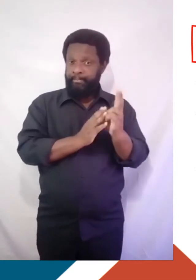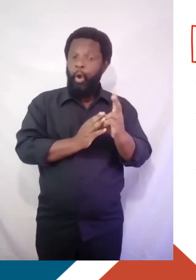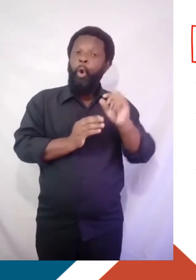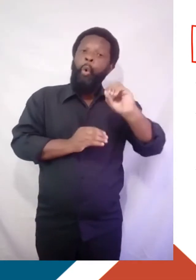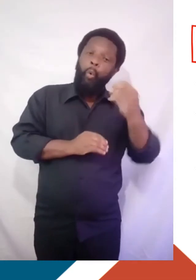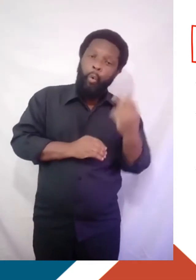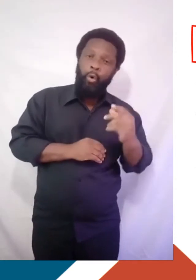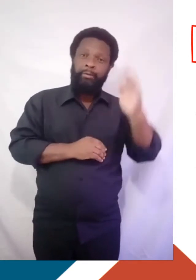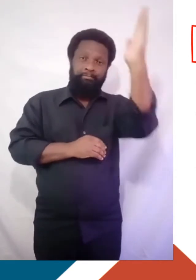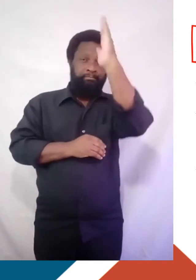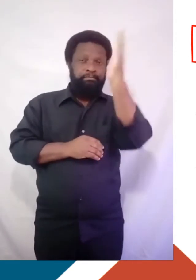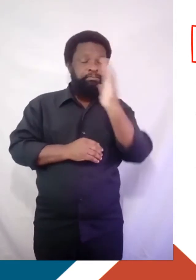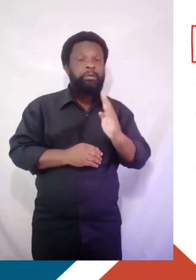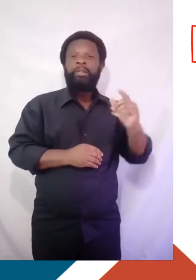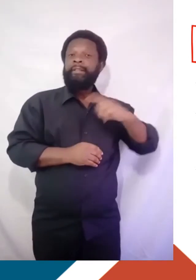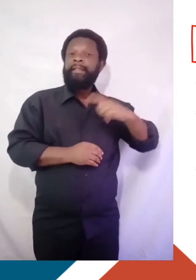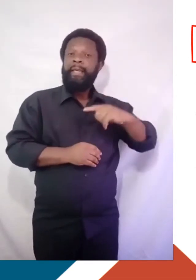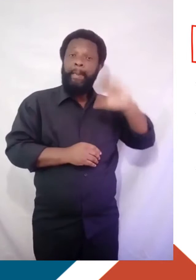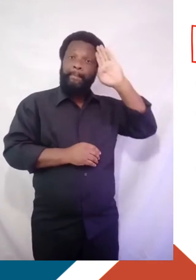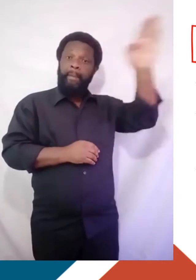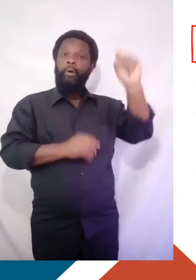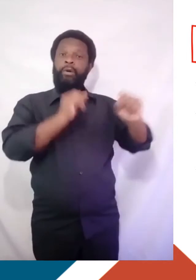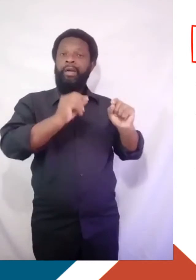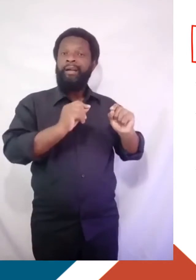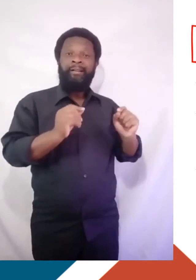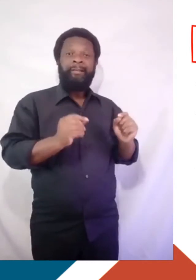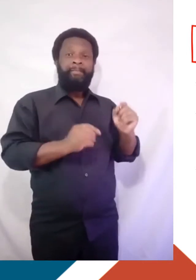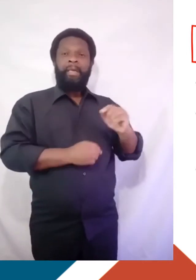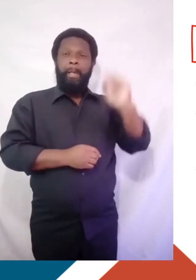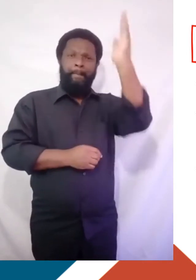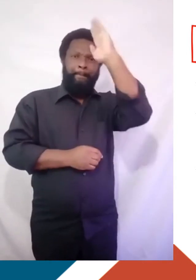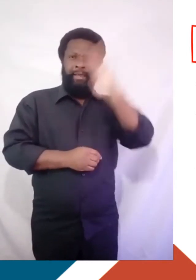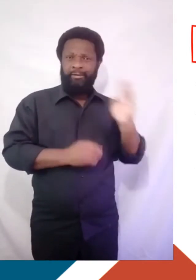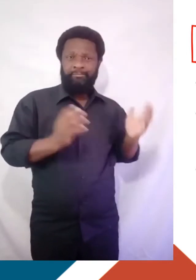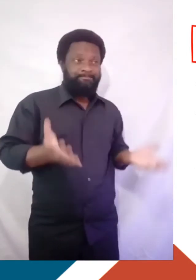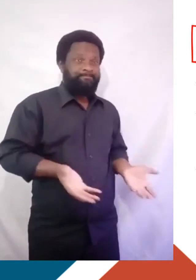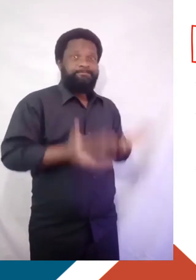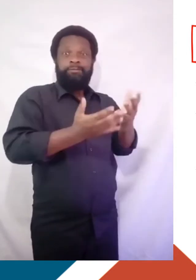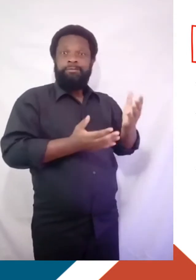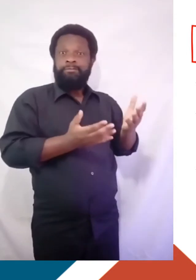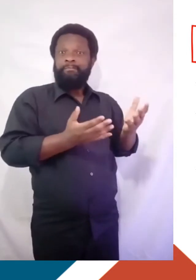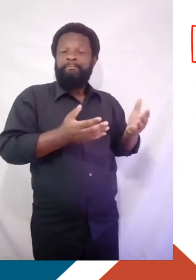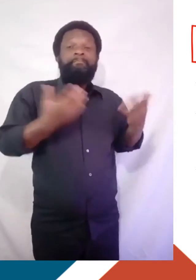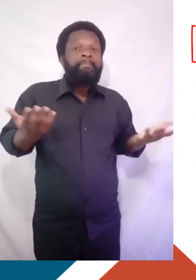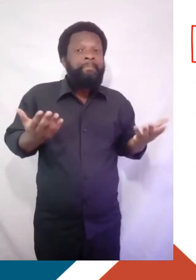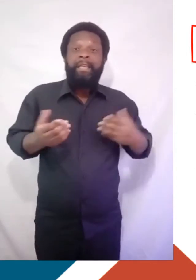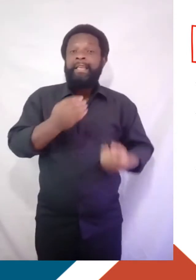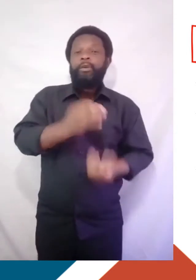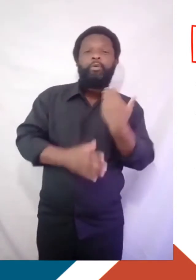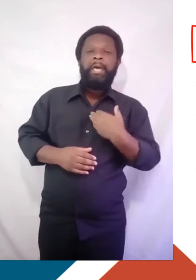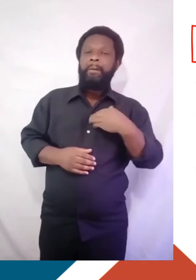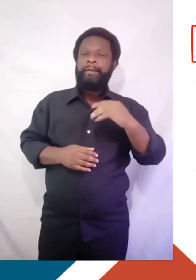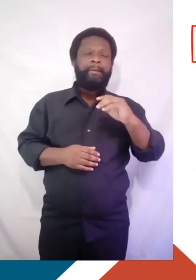ou nacionalista e tinha como principal temática a exaltação da pátria. Para isso, criavam uma